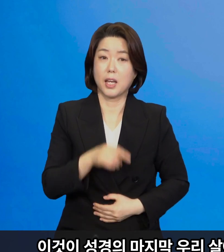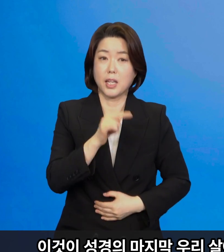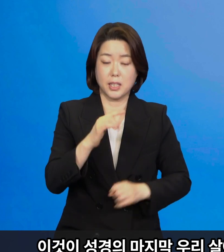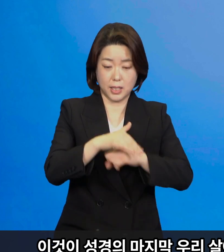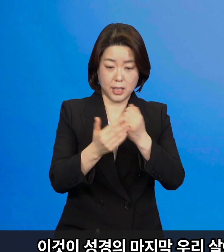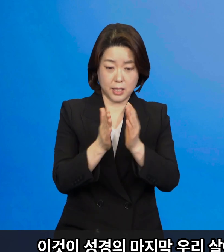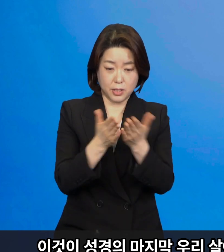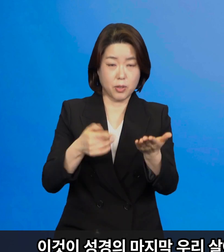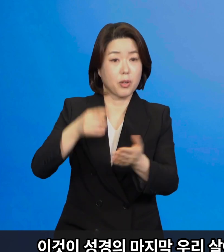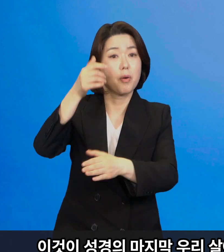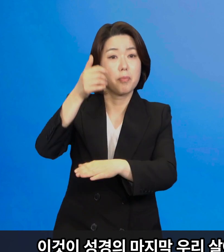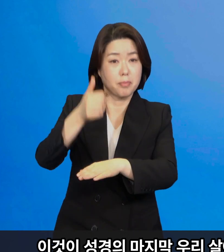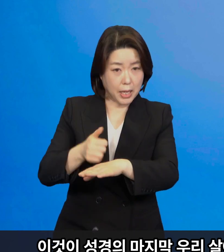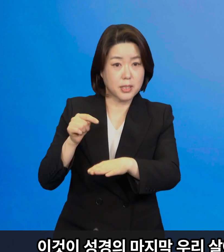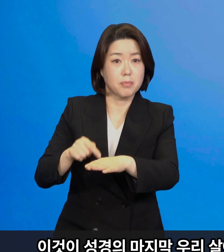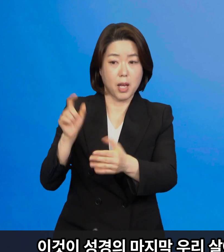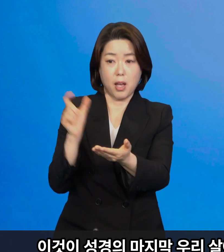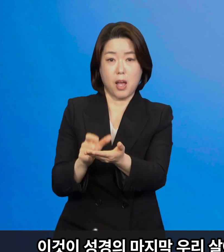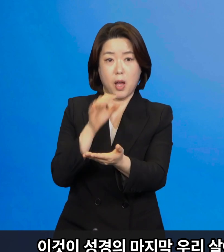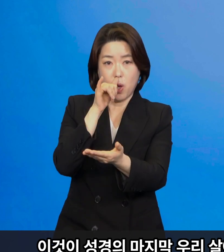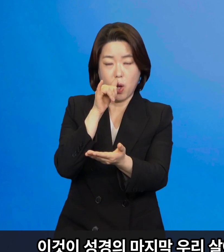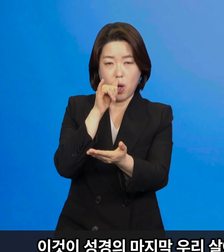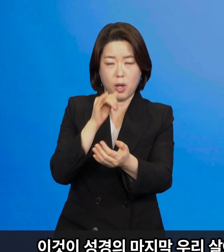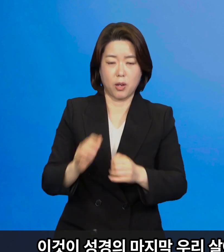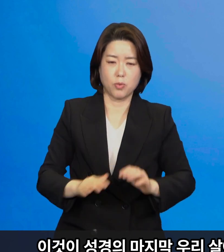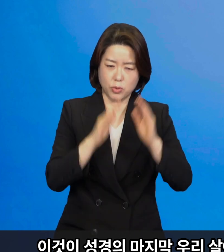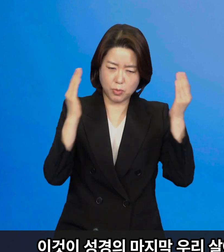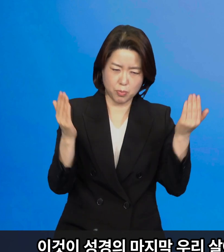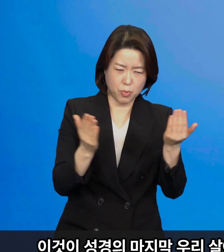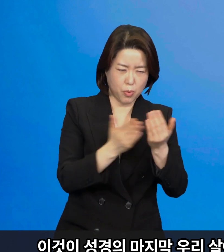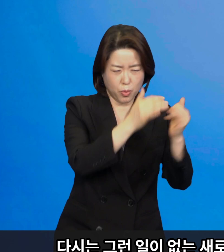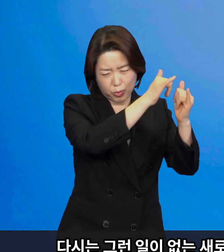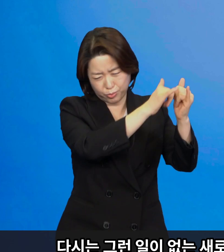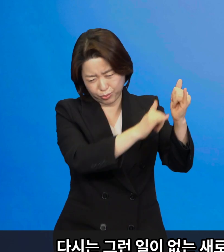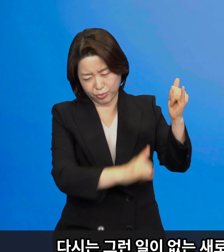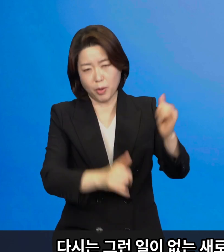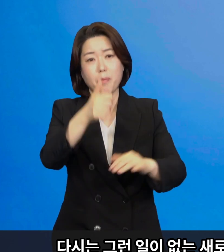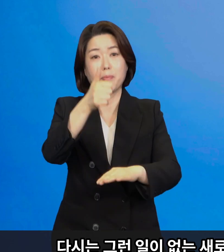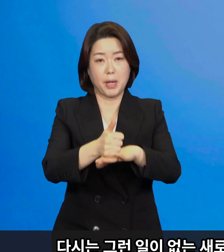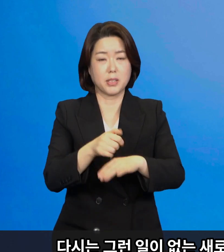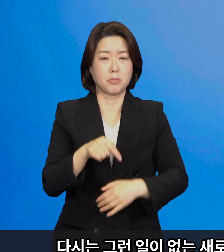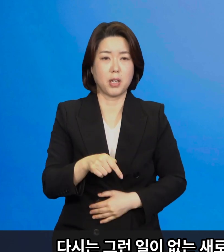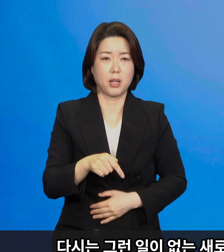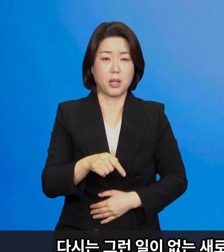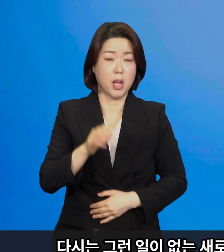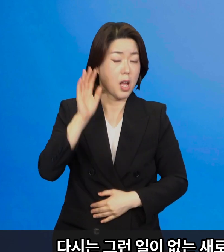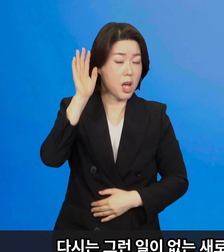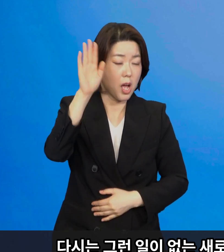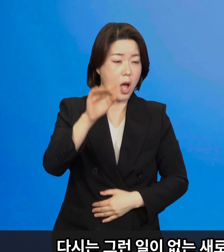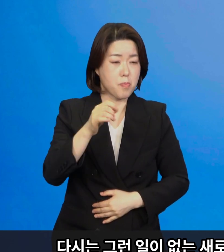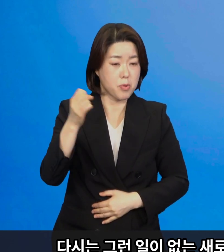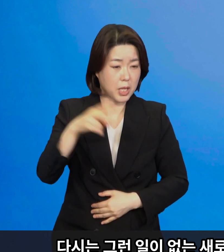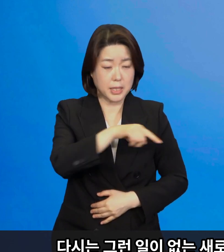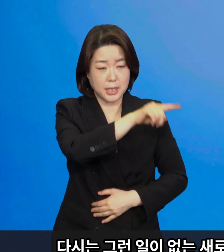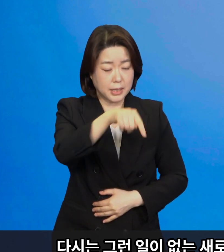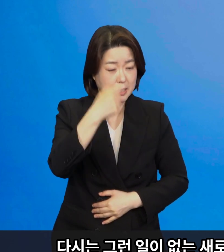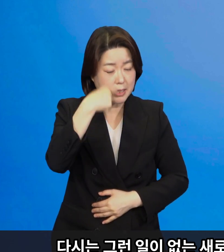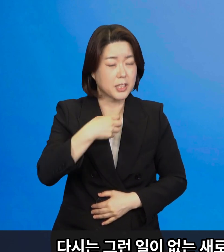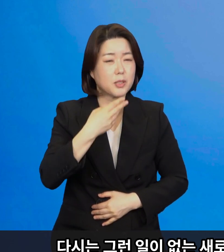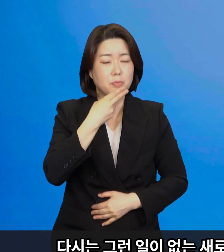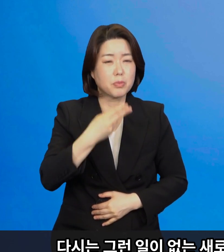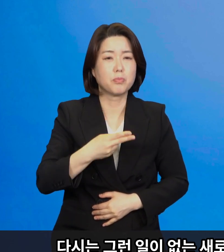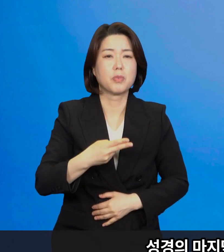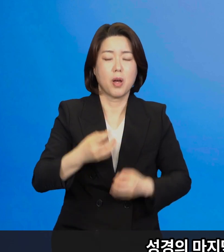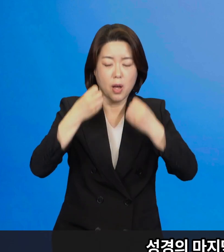성경의 마지막, 우리 살아가는 모든 역사의 마지막입니다. 다시는 그런 일이 없는 새로운 세상이